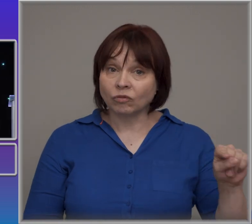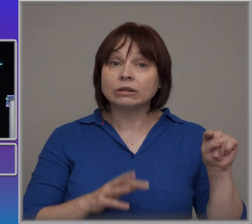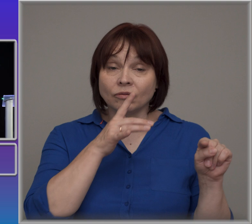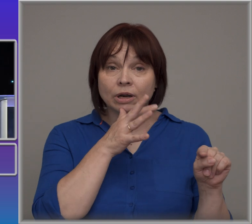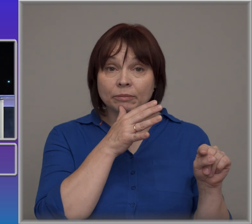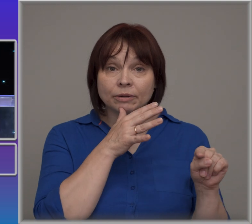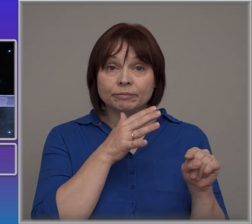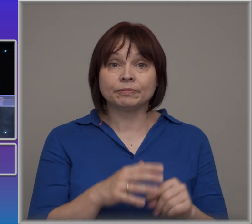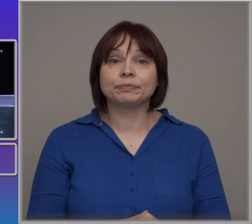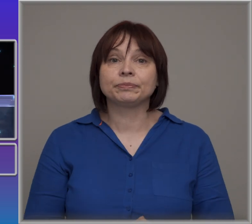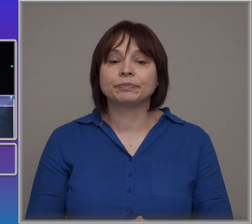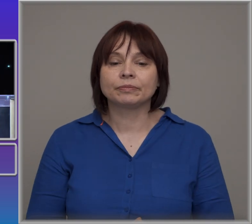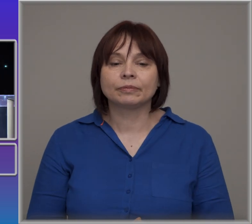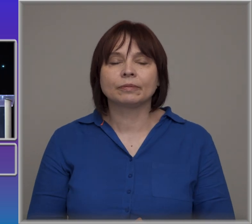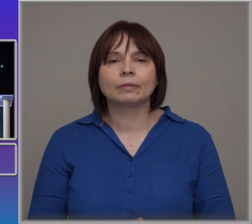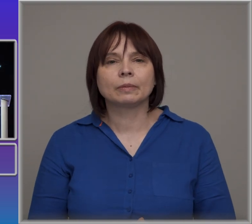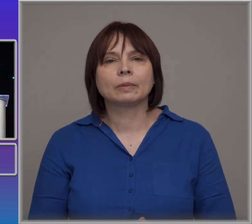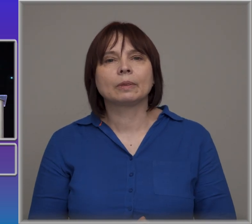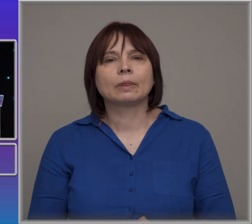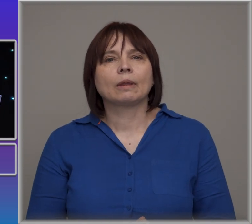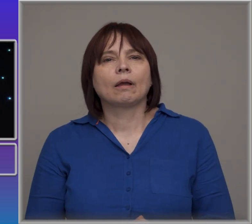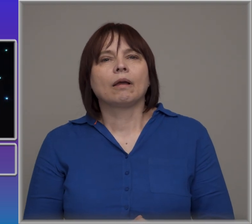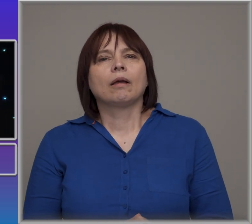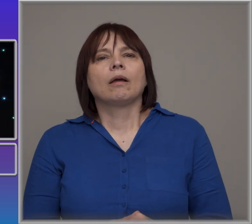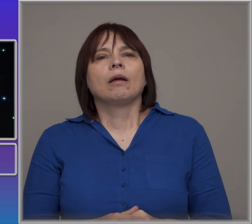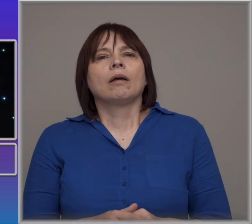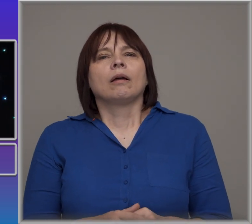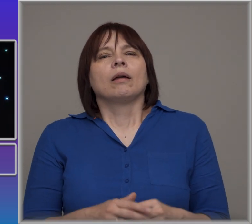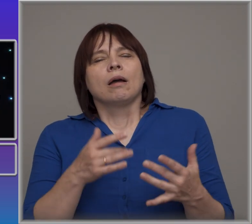это богослова реформации, его зовут Эразм